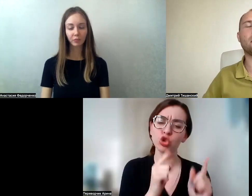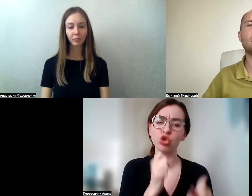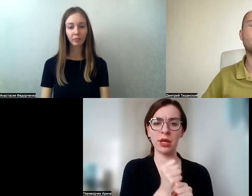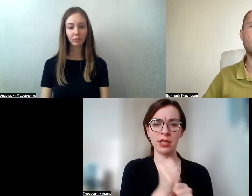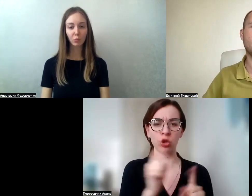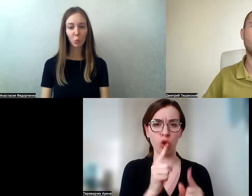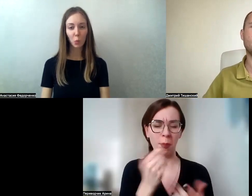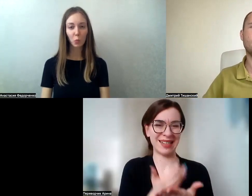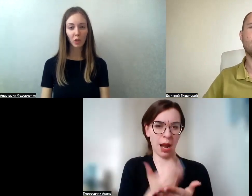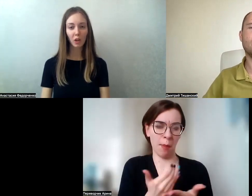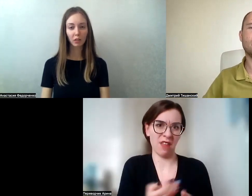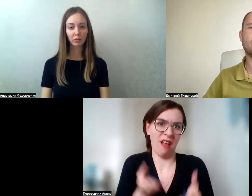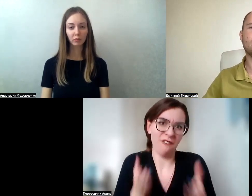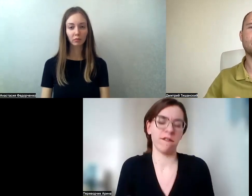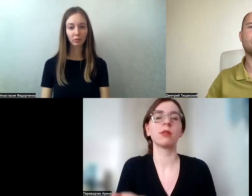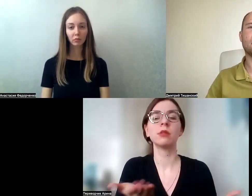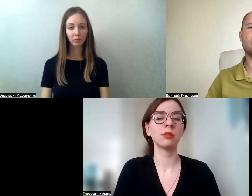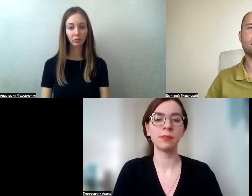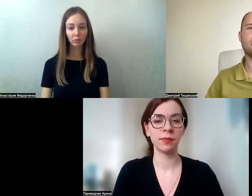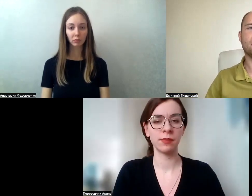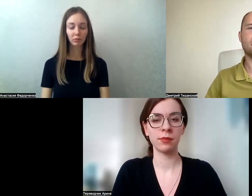чтобы зарабатывать такие деньги?